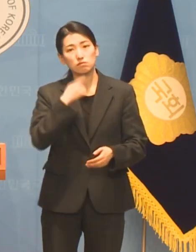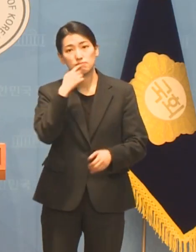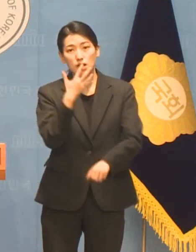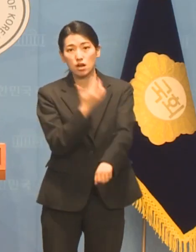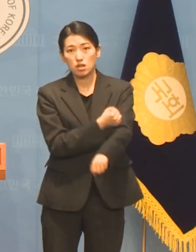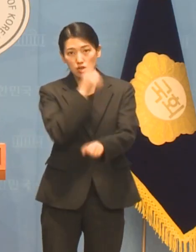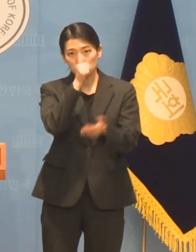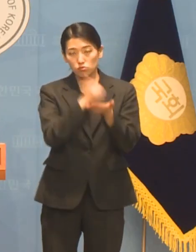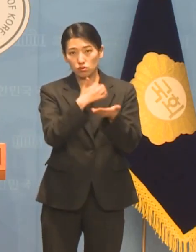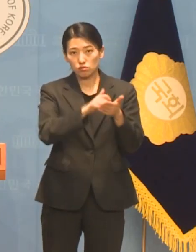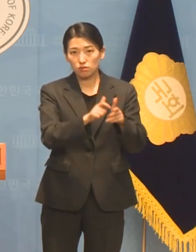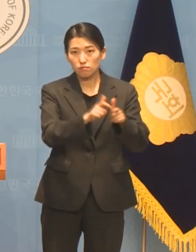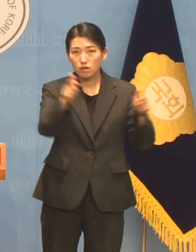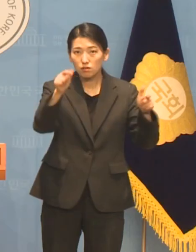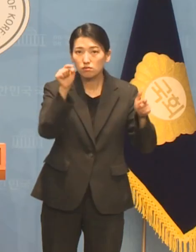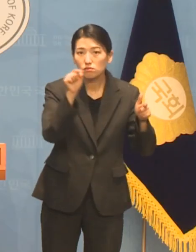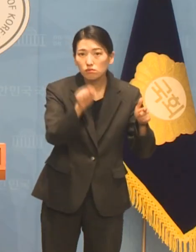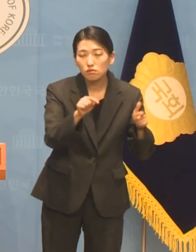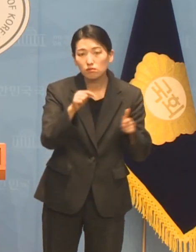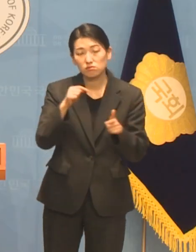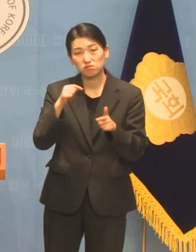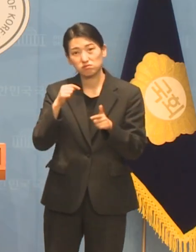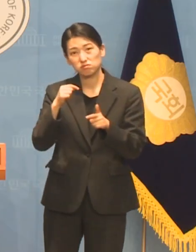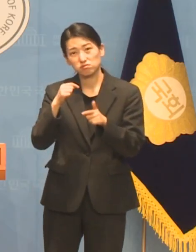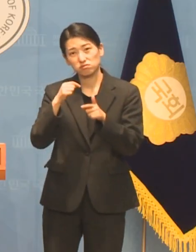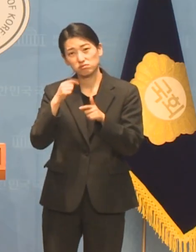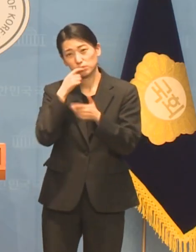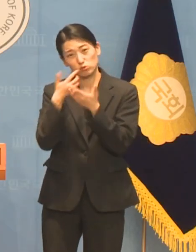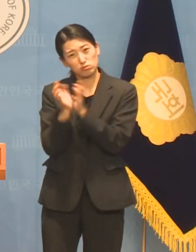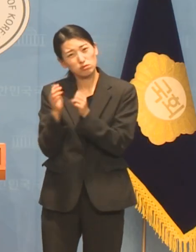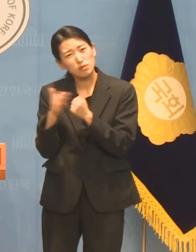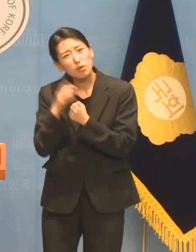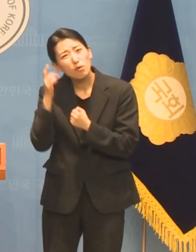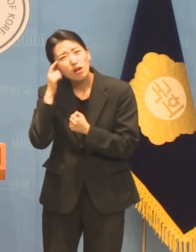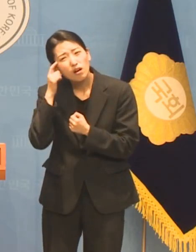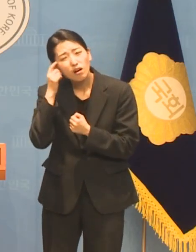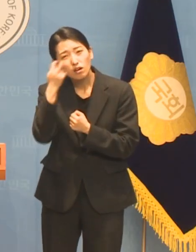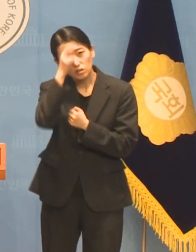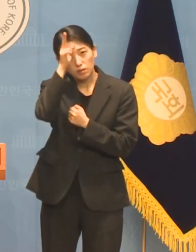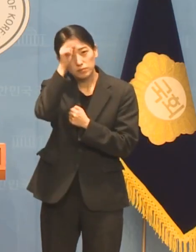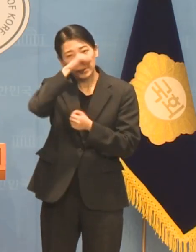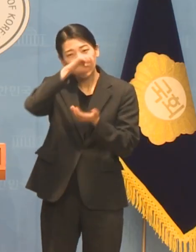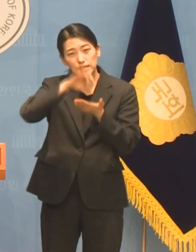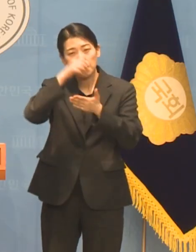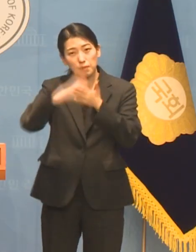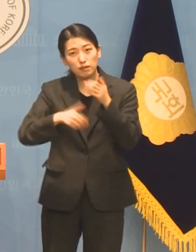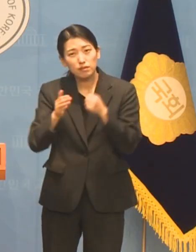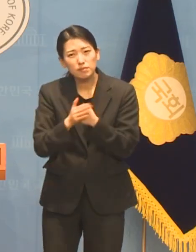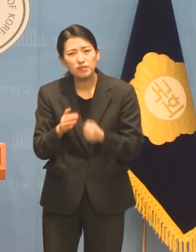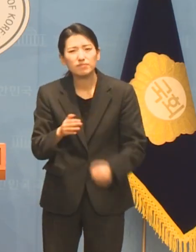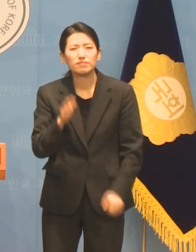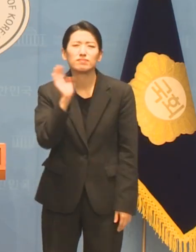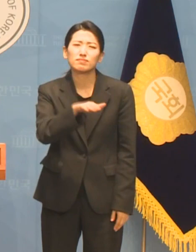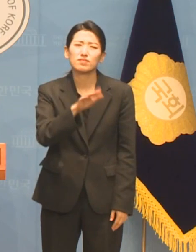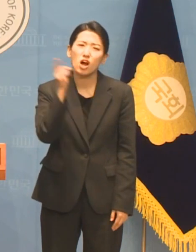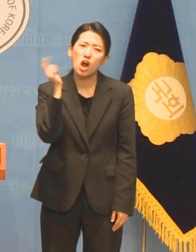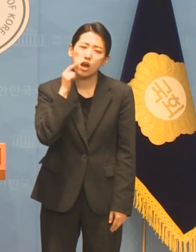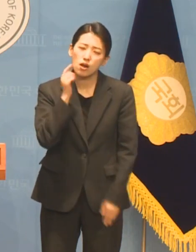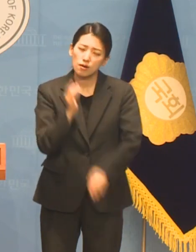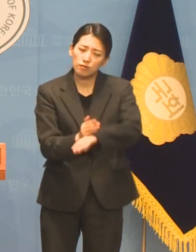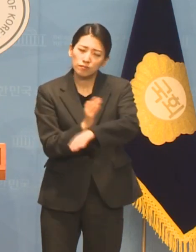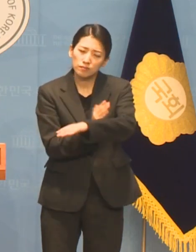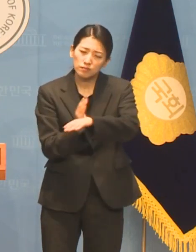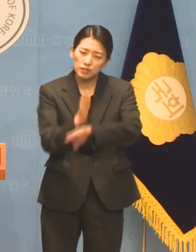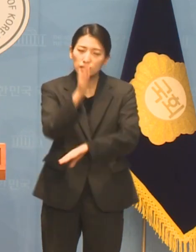주장의 근거는 검찰 특갈비를 삭감했기 때문이라고 합니다. 이는 터무니없는 중상모략이며 거짓말입니다. 그동안